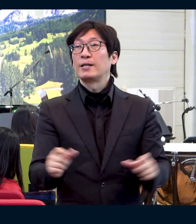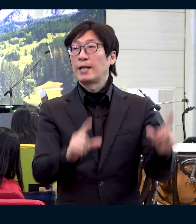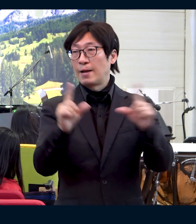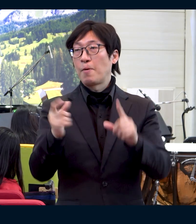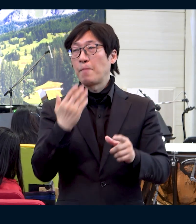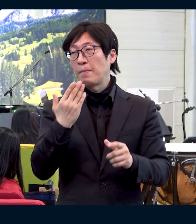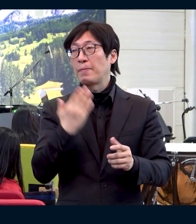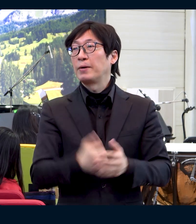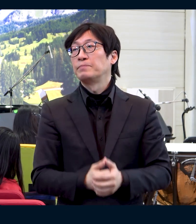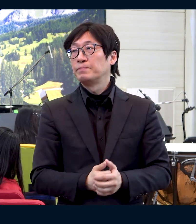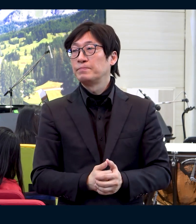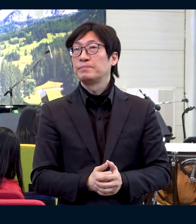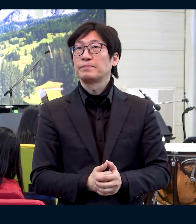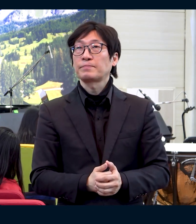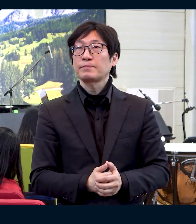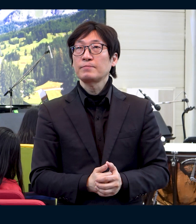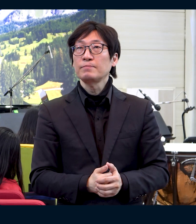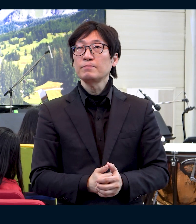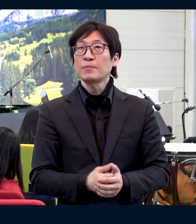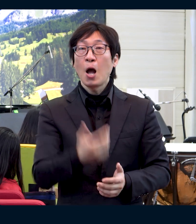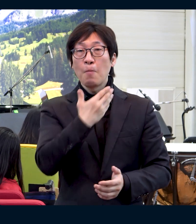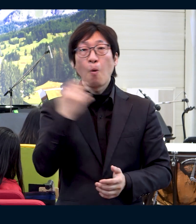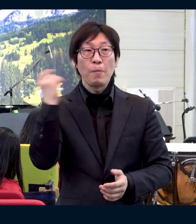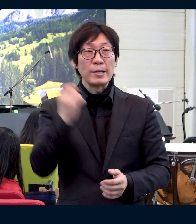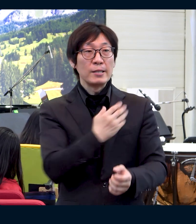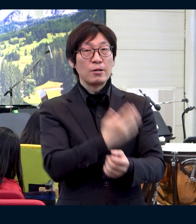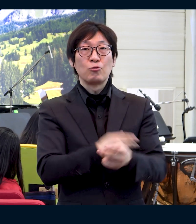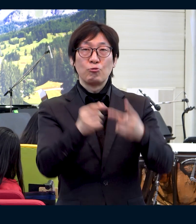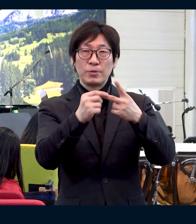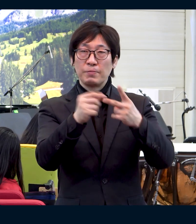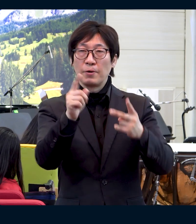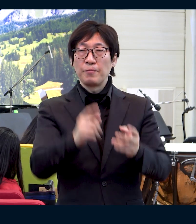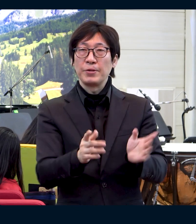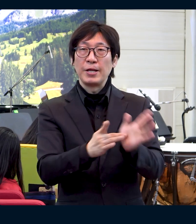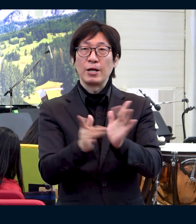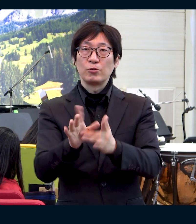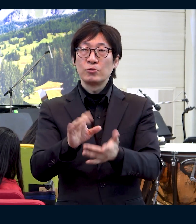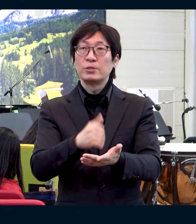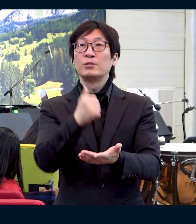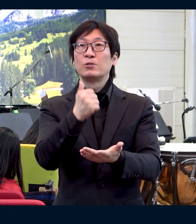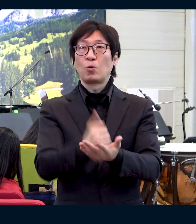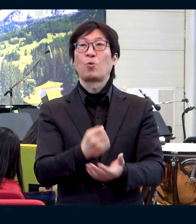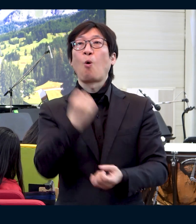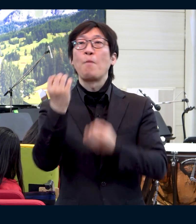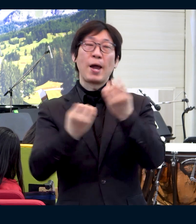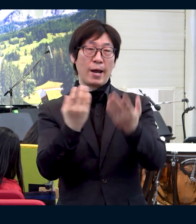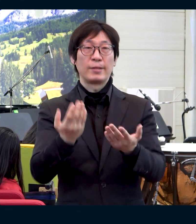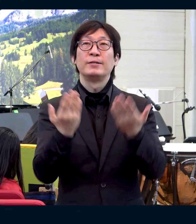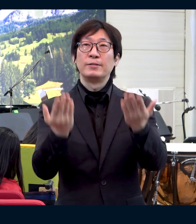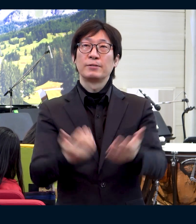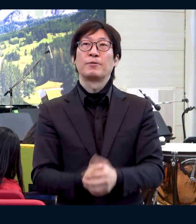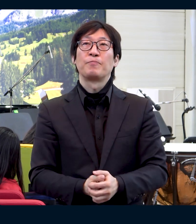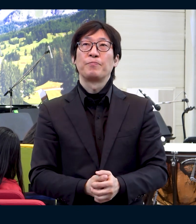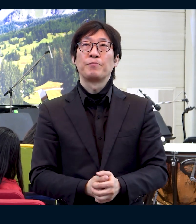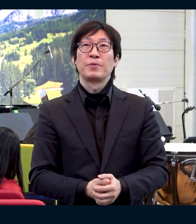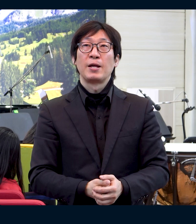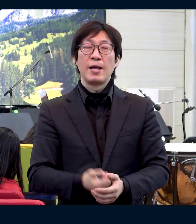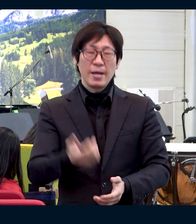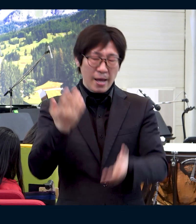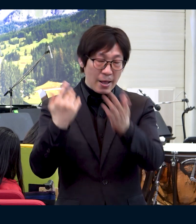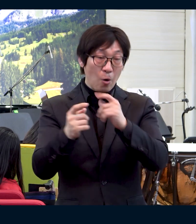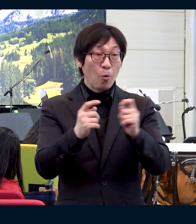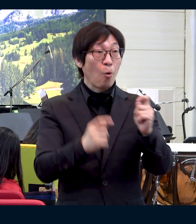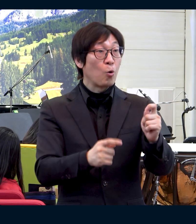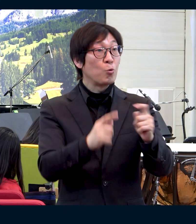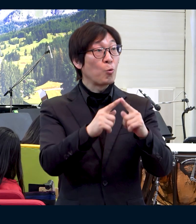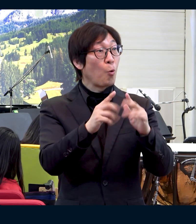살게 될 줄 믿습니다. 복음의 능력 두 번째는 예수 그리스도를 고백하는 것입니다. 당시 고린도 교회는요, 오늘